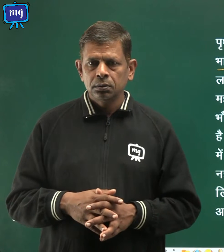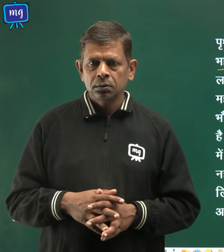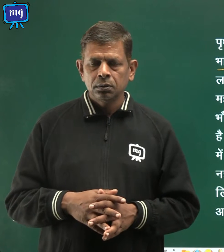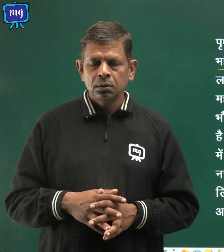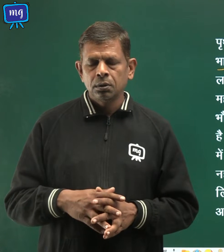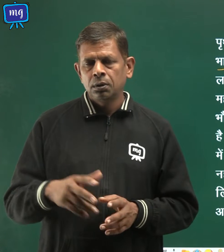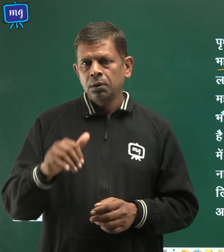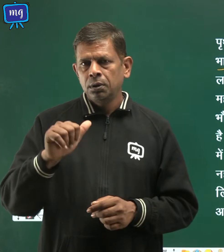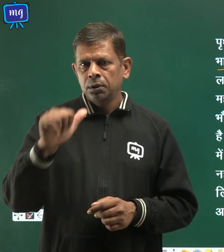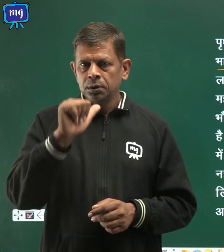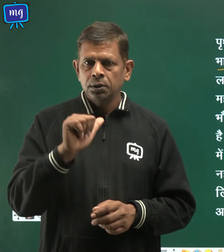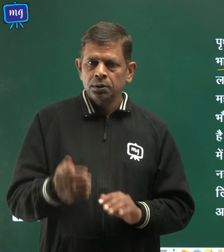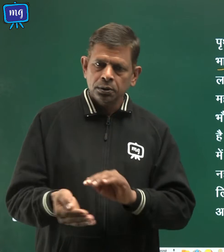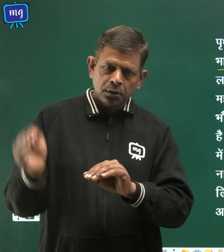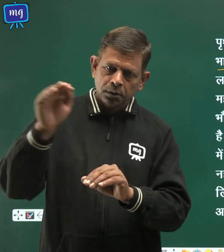जल से ढका है।